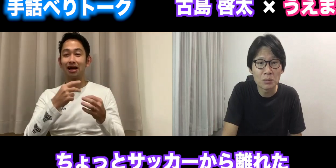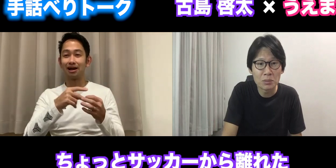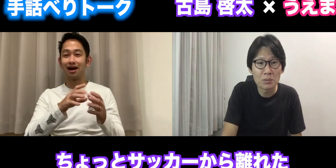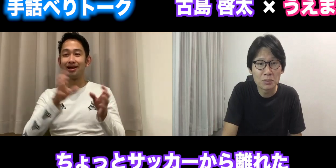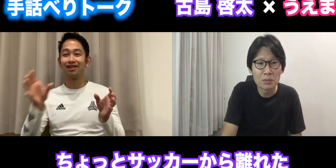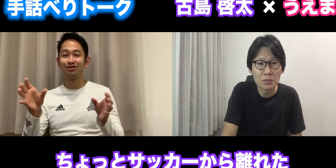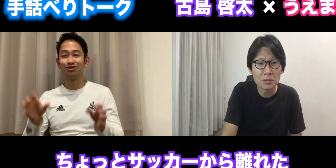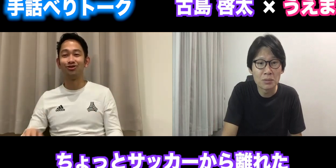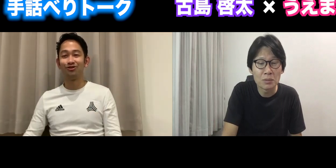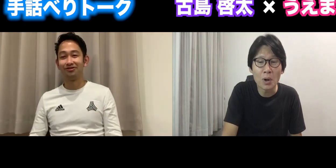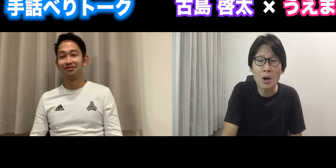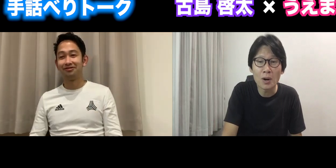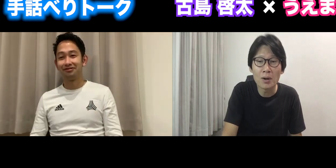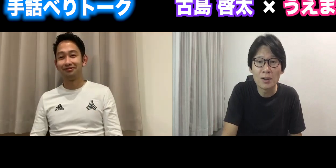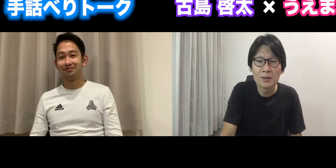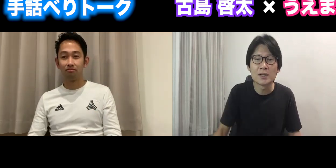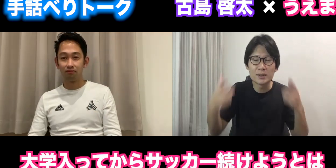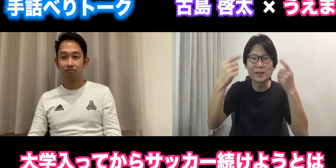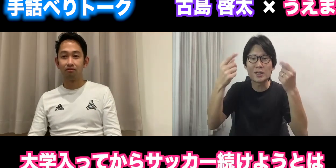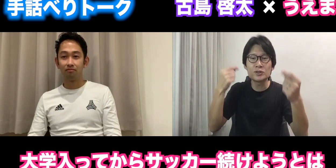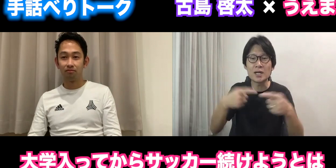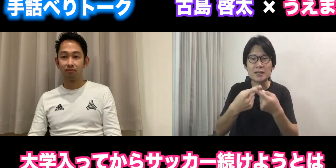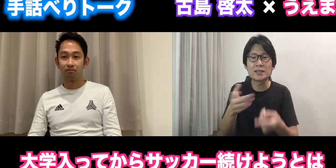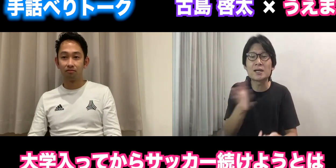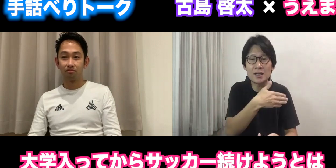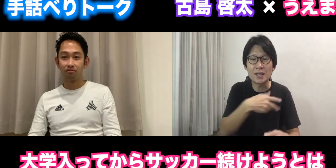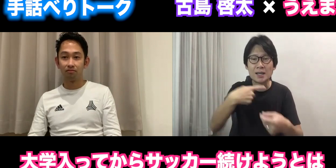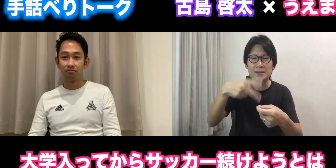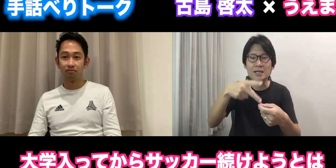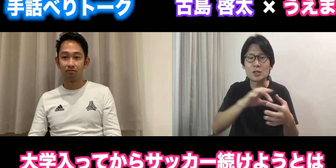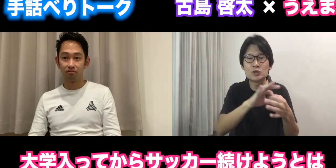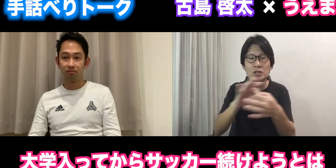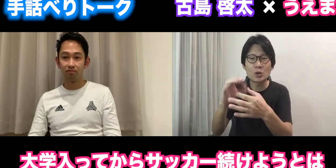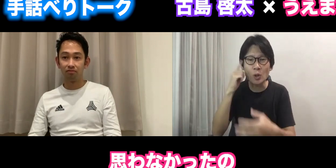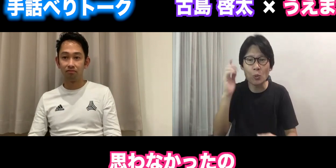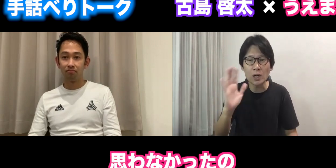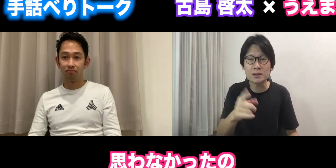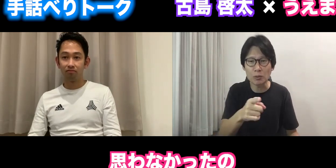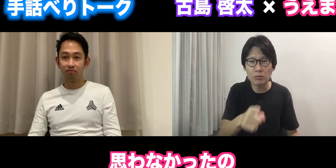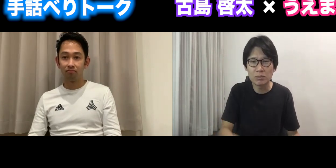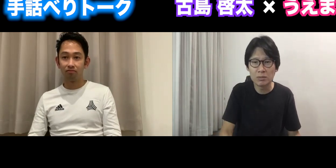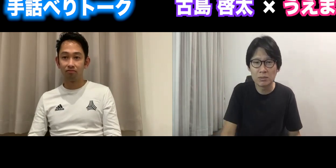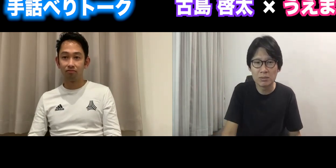から離れたん大学に入ってから着火続けようとは思わなかったん